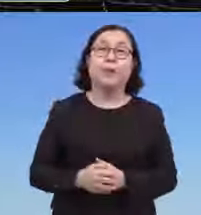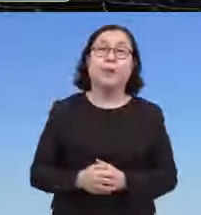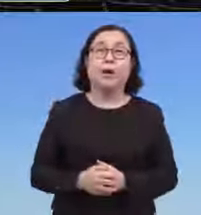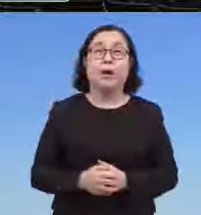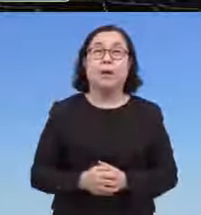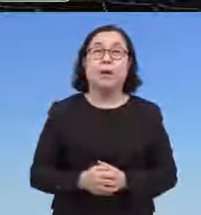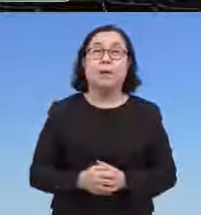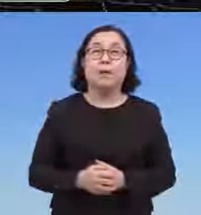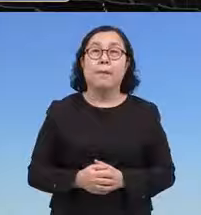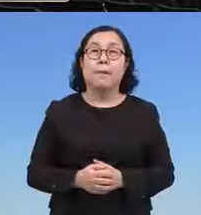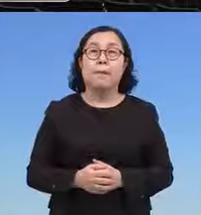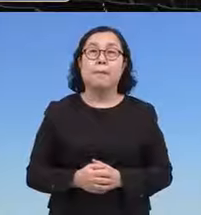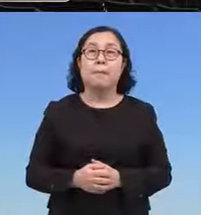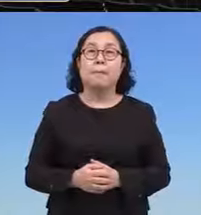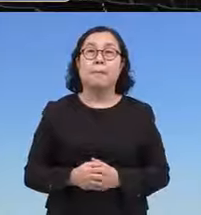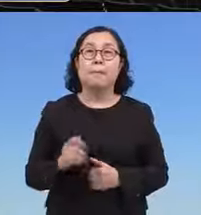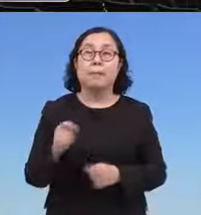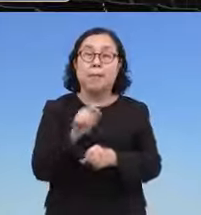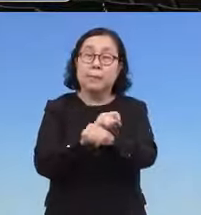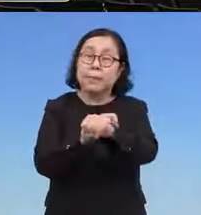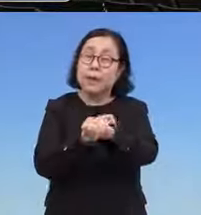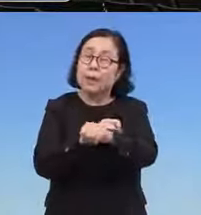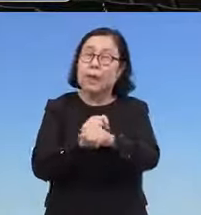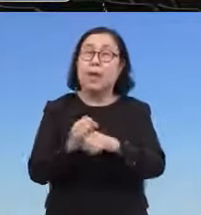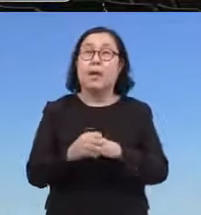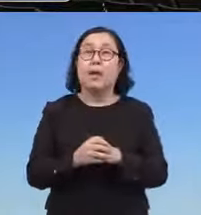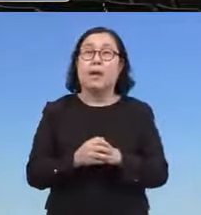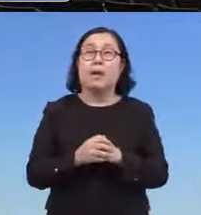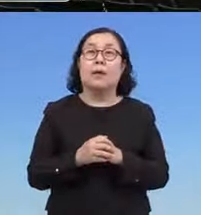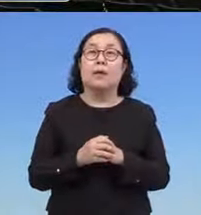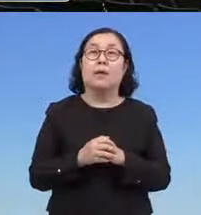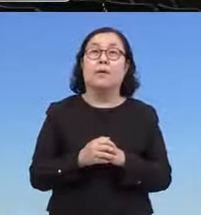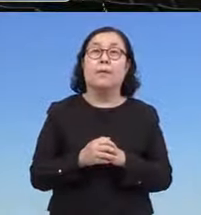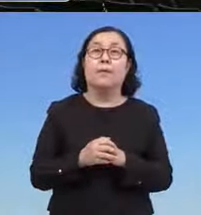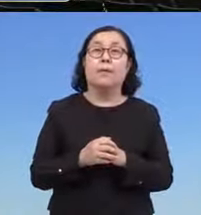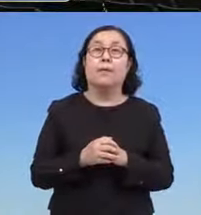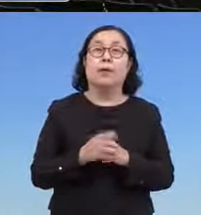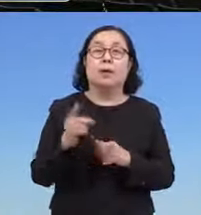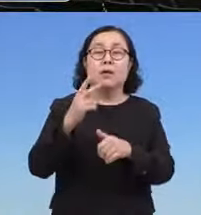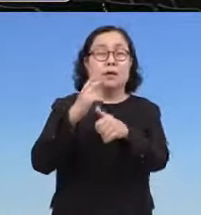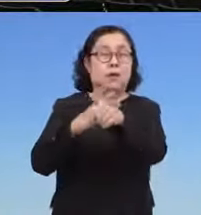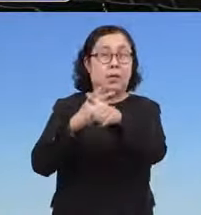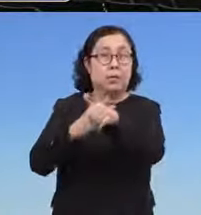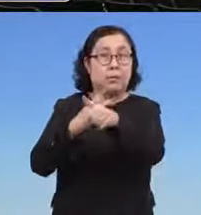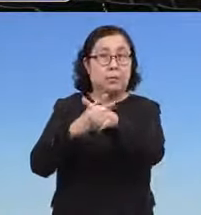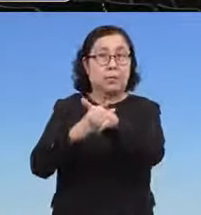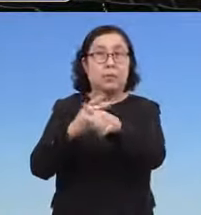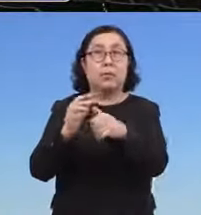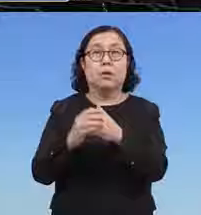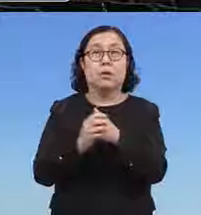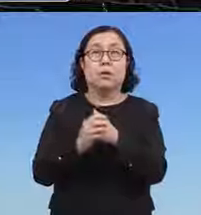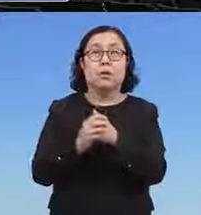말씀을 주시는데요. 이게 참 독특한 게, 제가 앞에서 그 당시